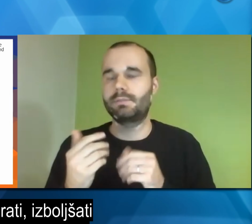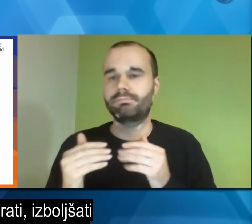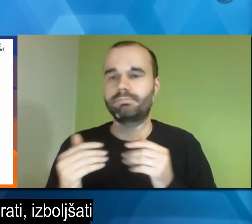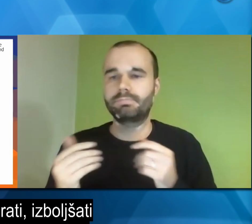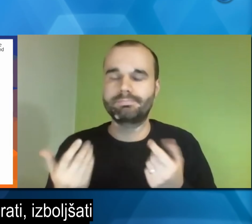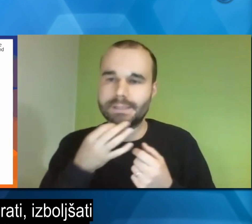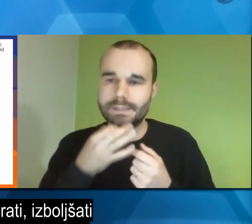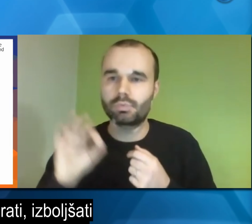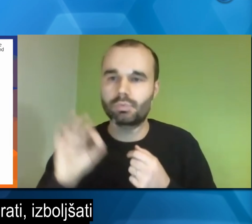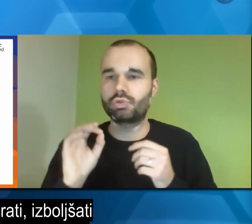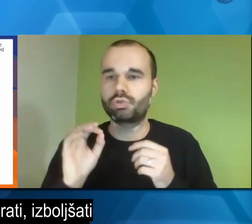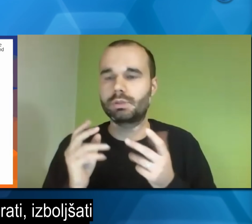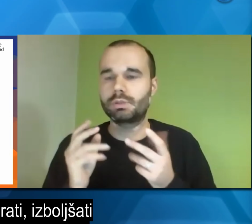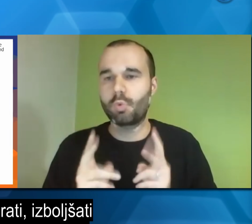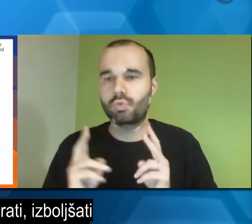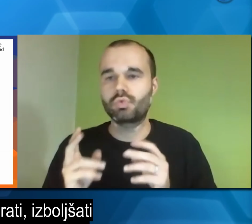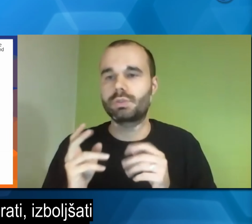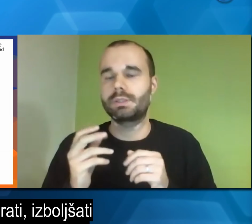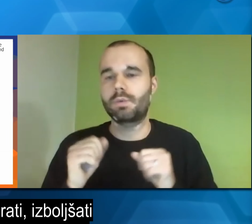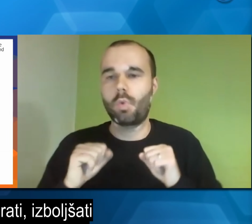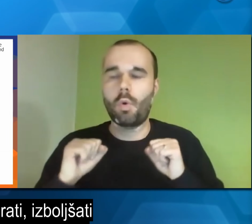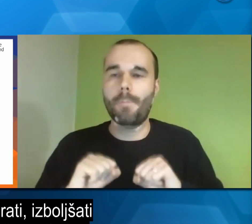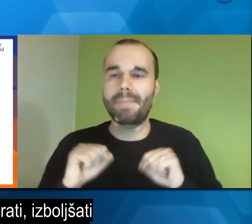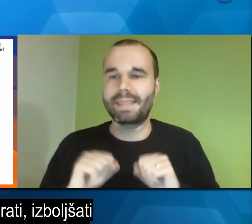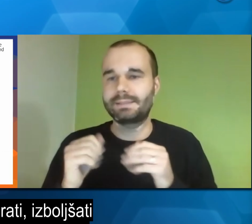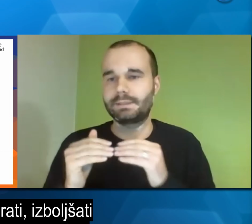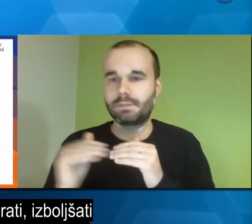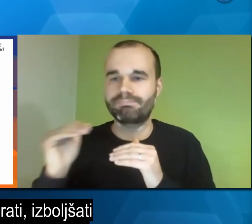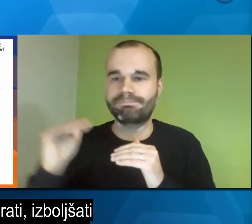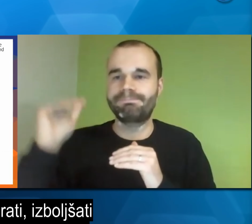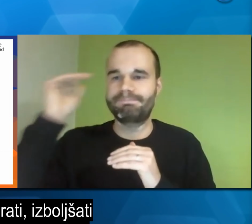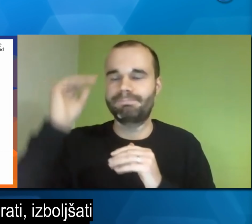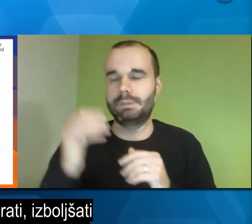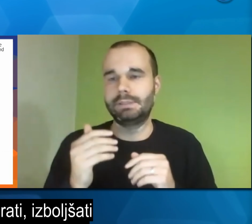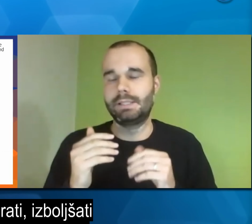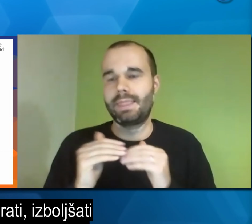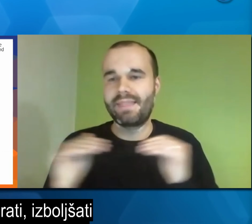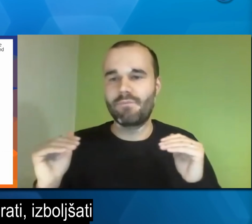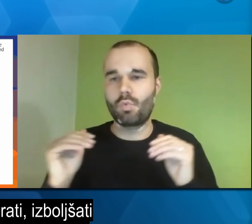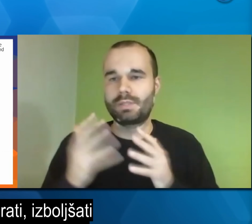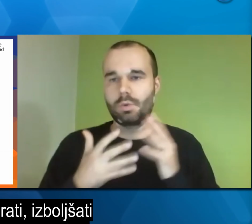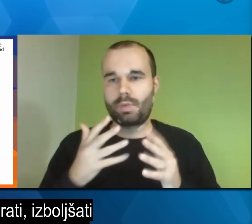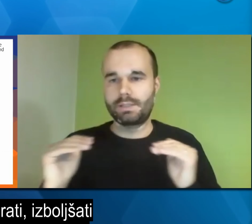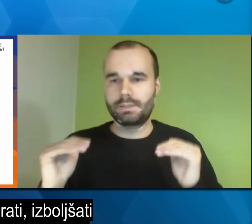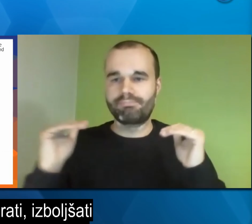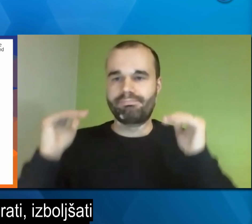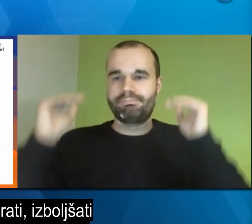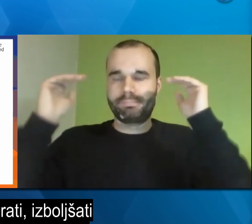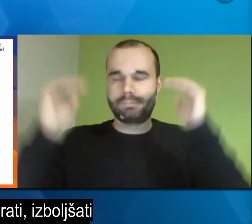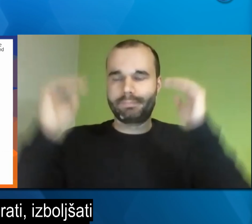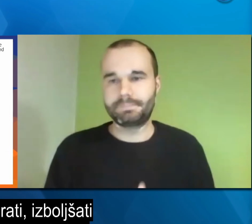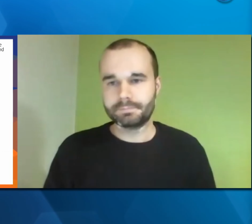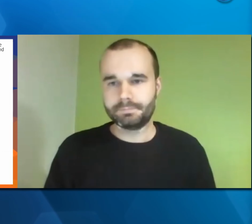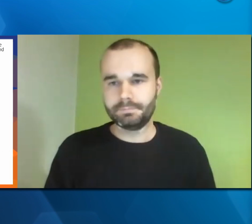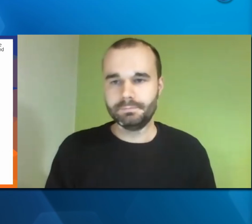kako komunicirati, kako izboljšati možnosti in kako nivo